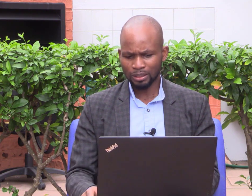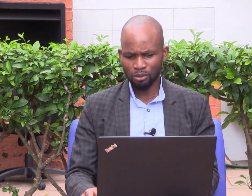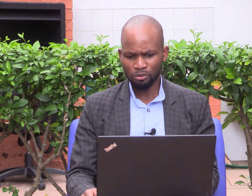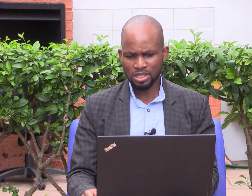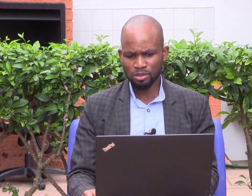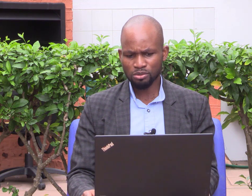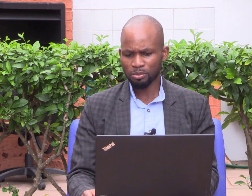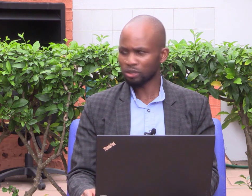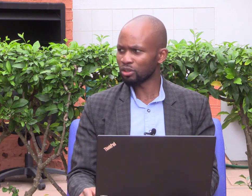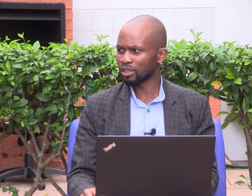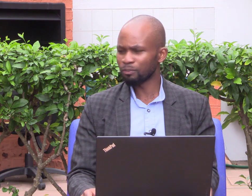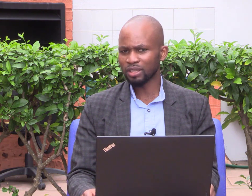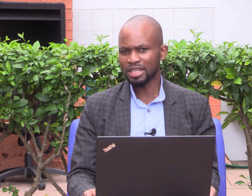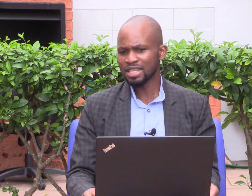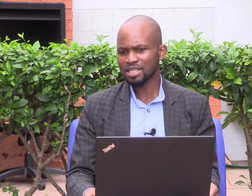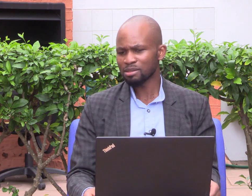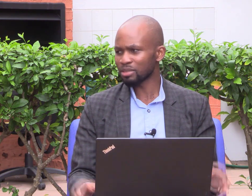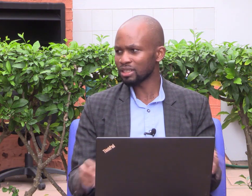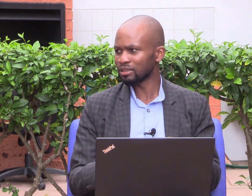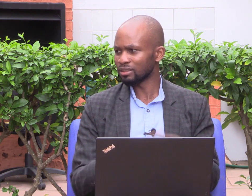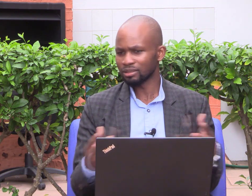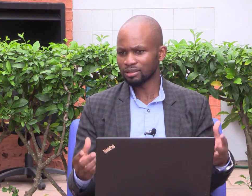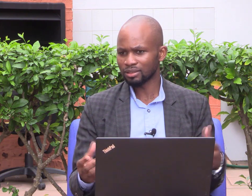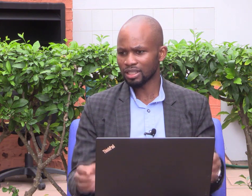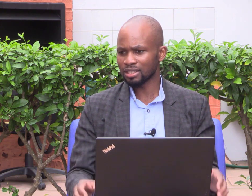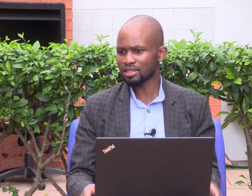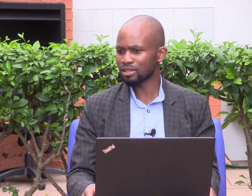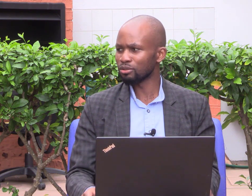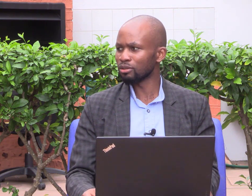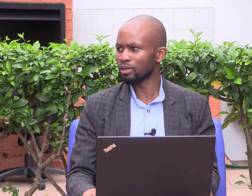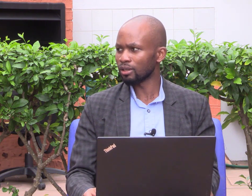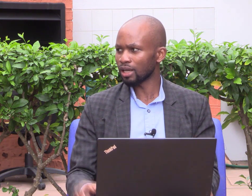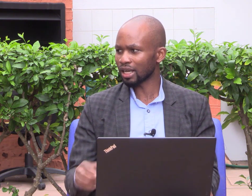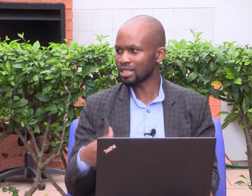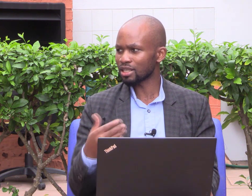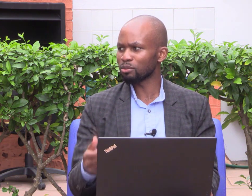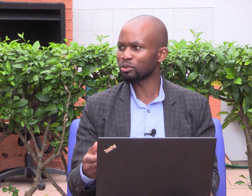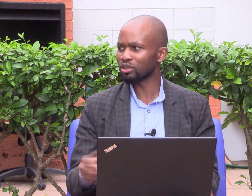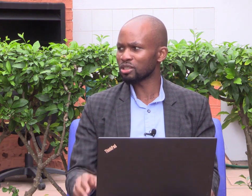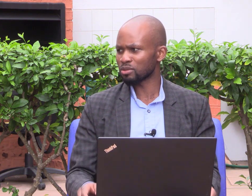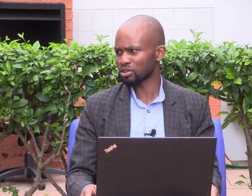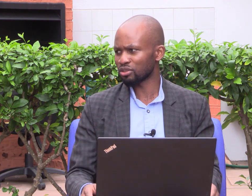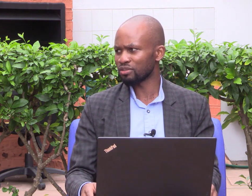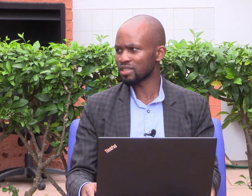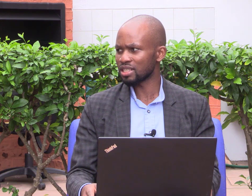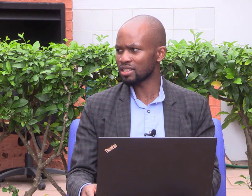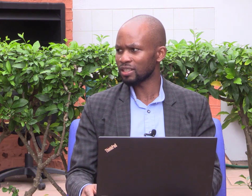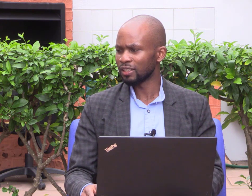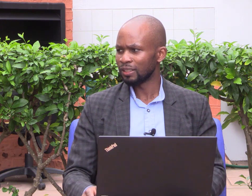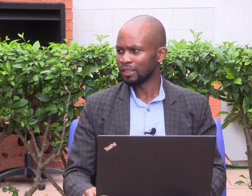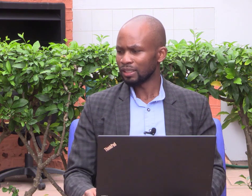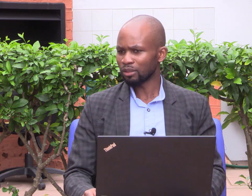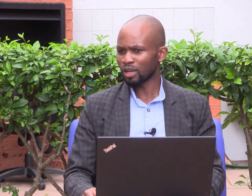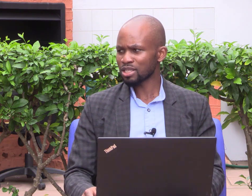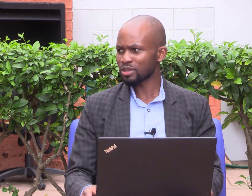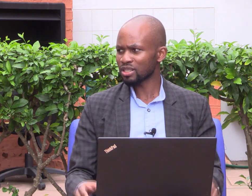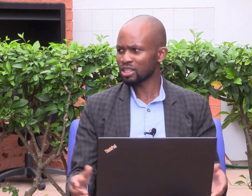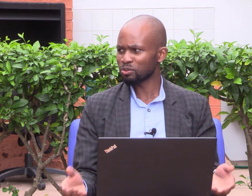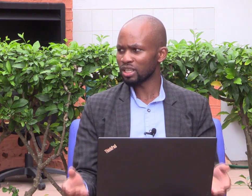Então, o ensino superior nem sempre tem sido alcançado por todas as pessoas com deficiência. E qual a situação das mulheres?